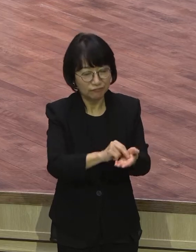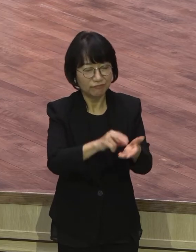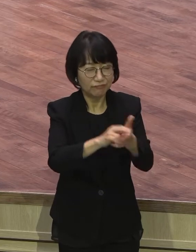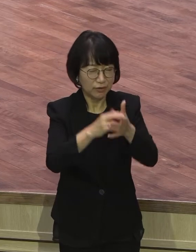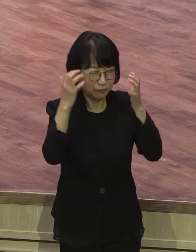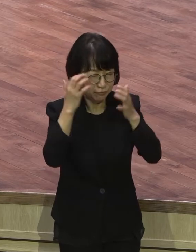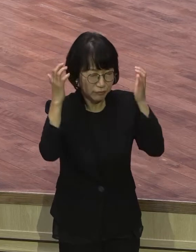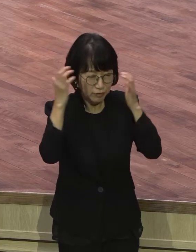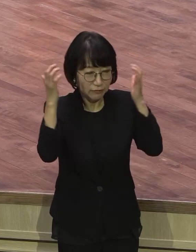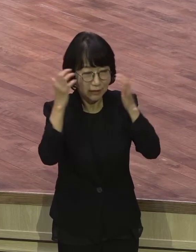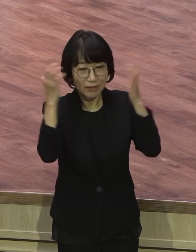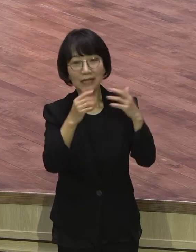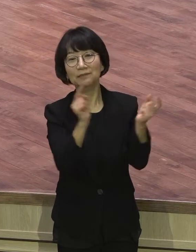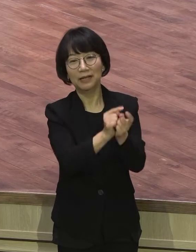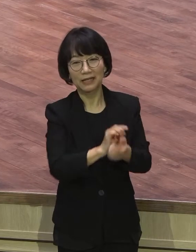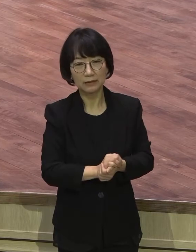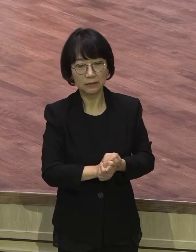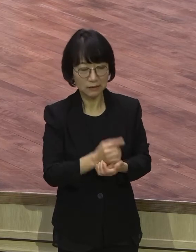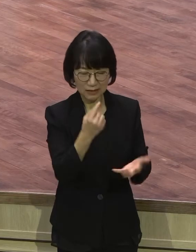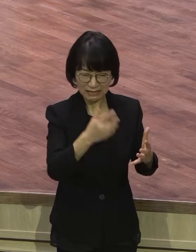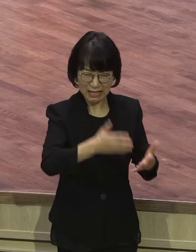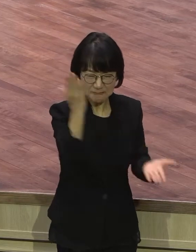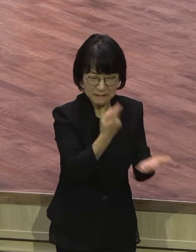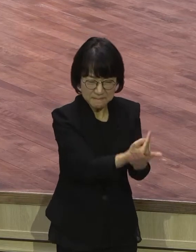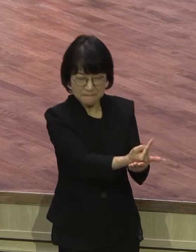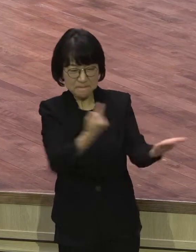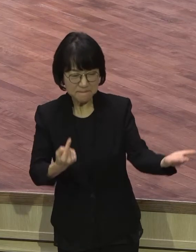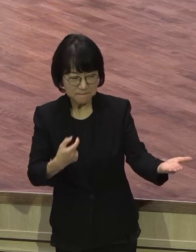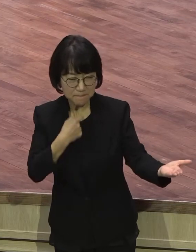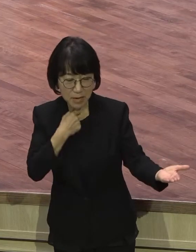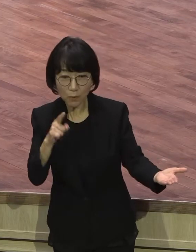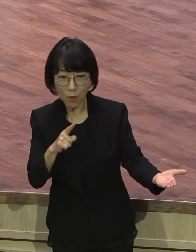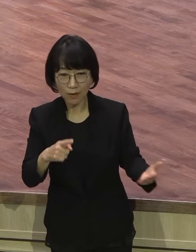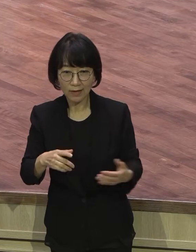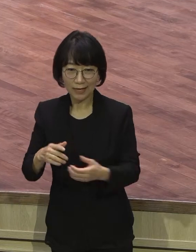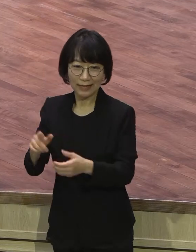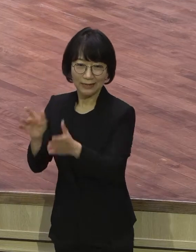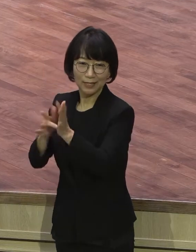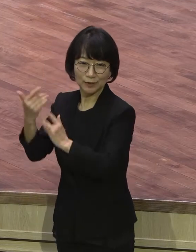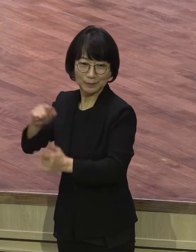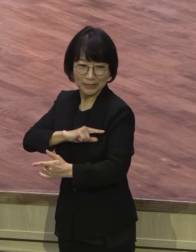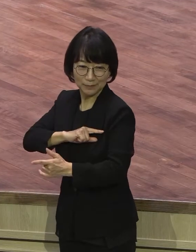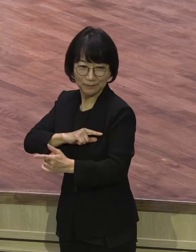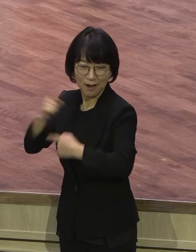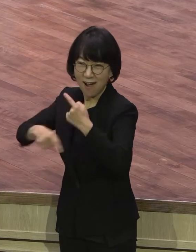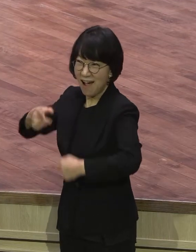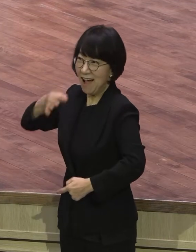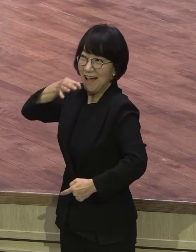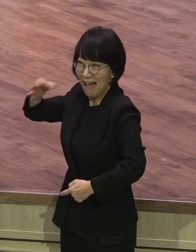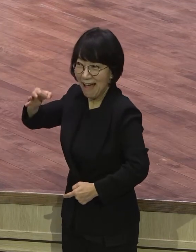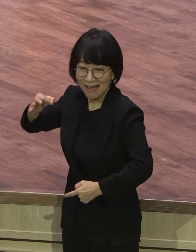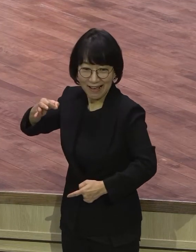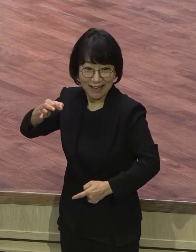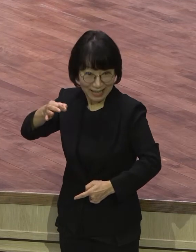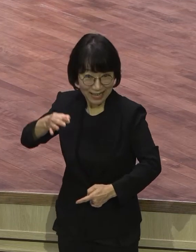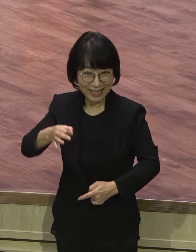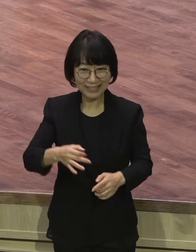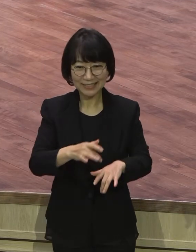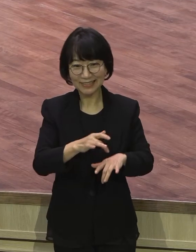헤매. 빨리 빠져나오려고 그러면 그 이름을 부르는 순간에 빠져나올 수 있어요. 그래서